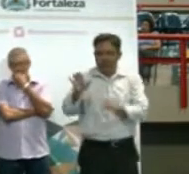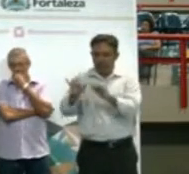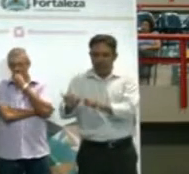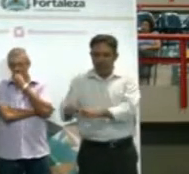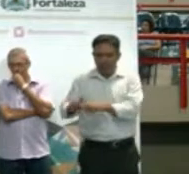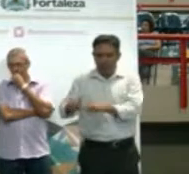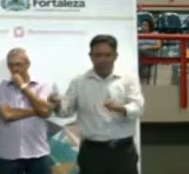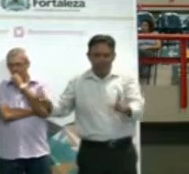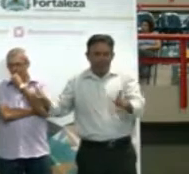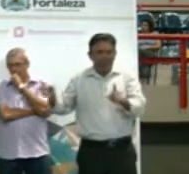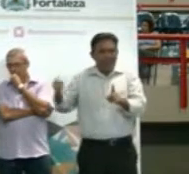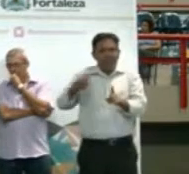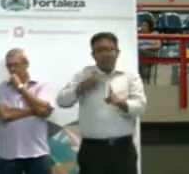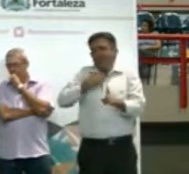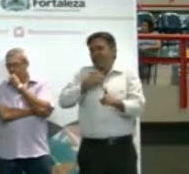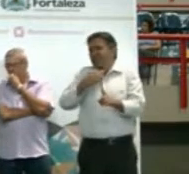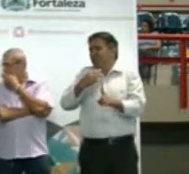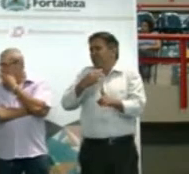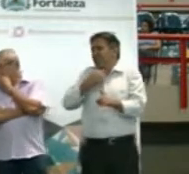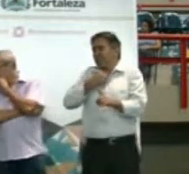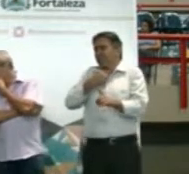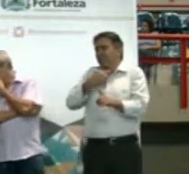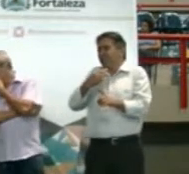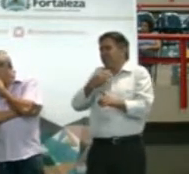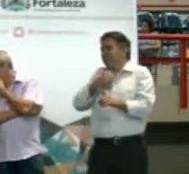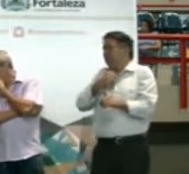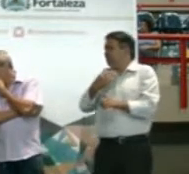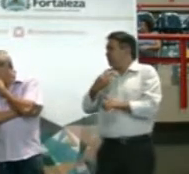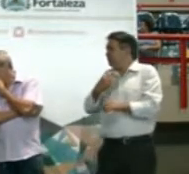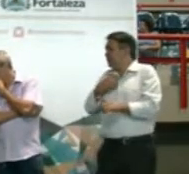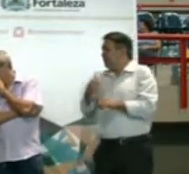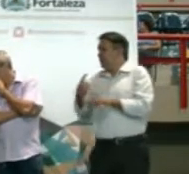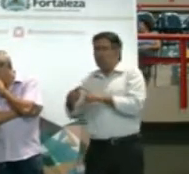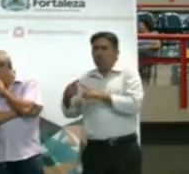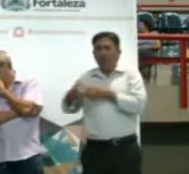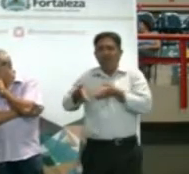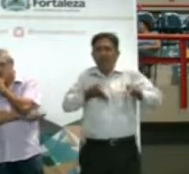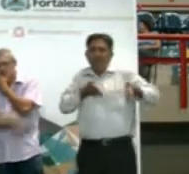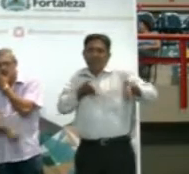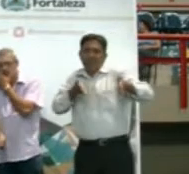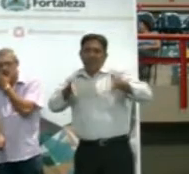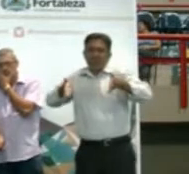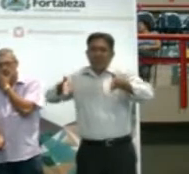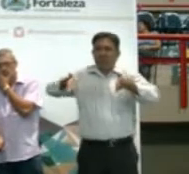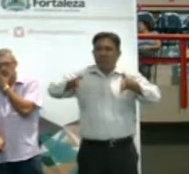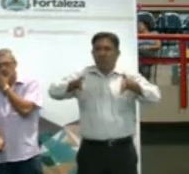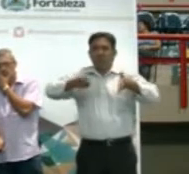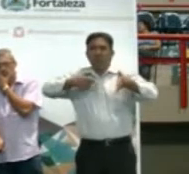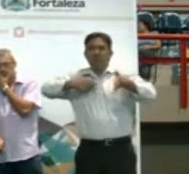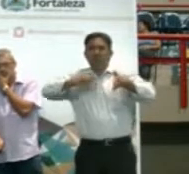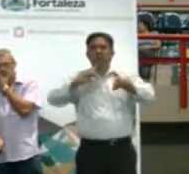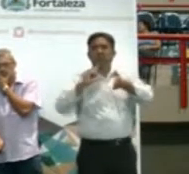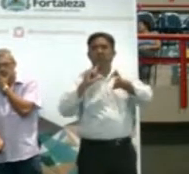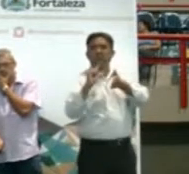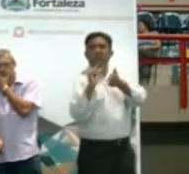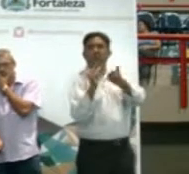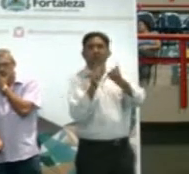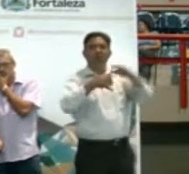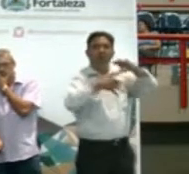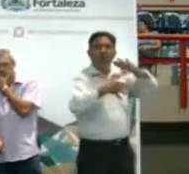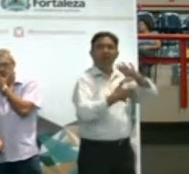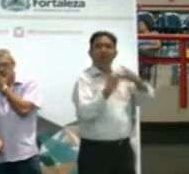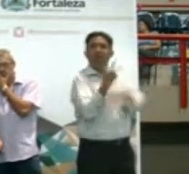Ficar aqui, mas não podia. O meu caminho a ti não